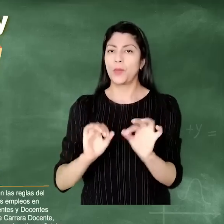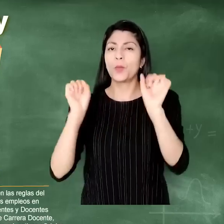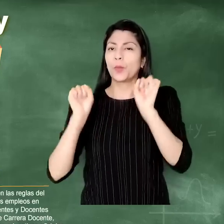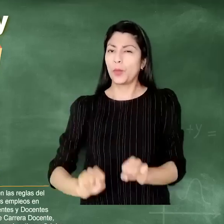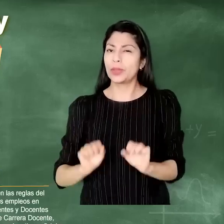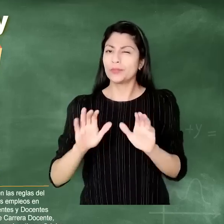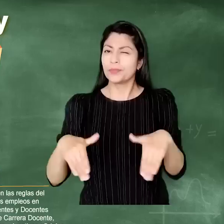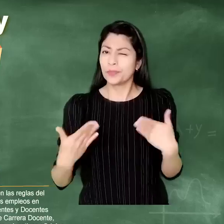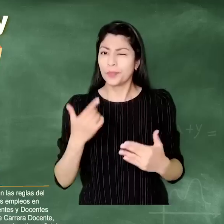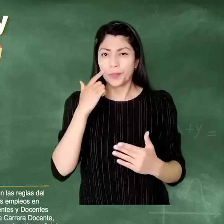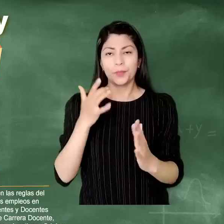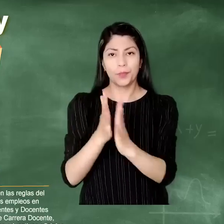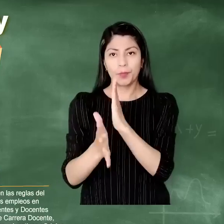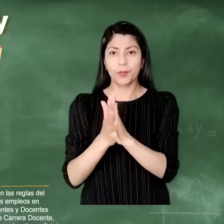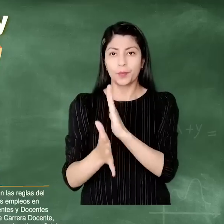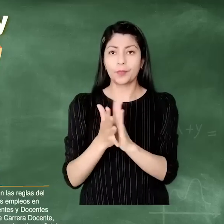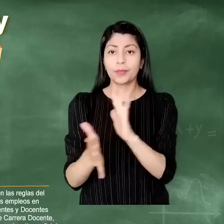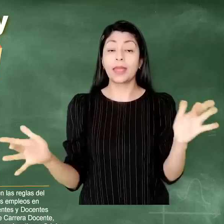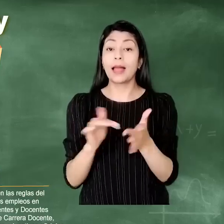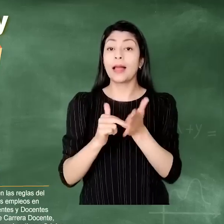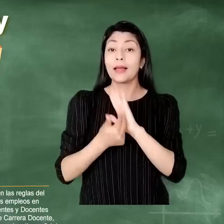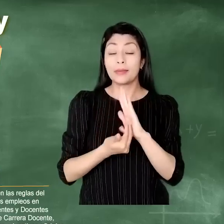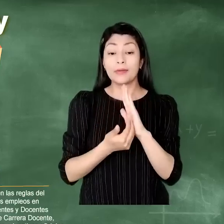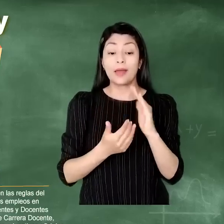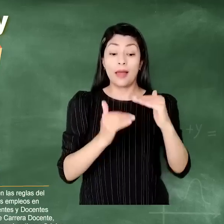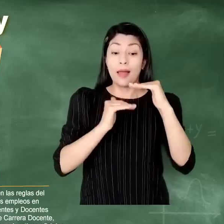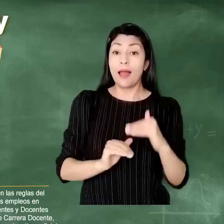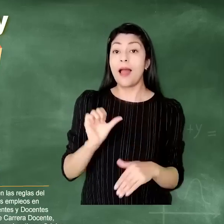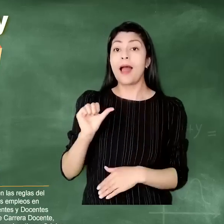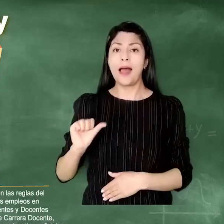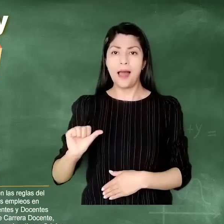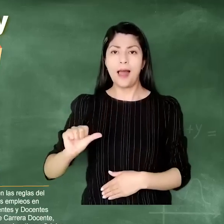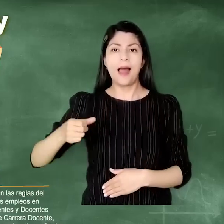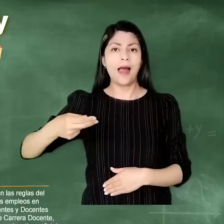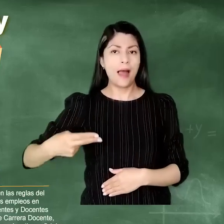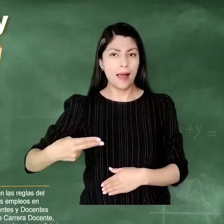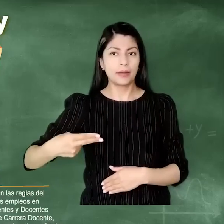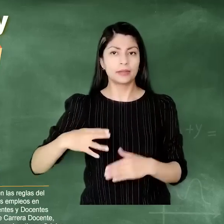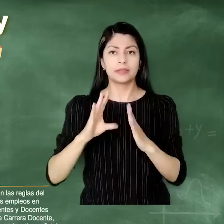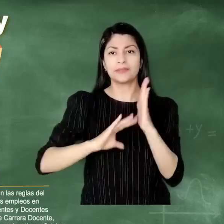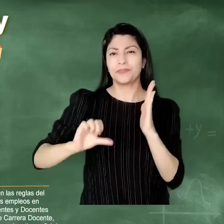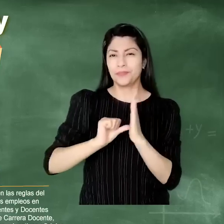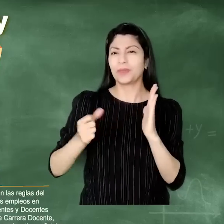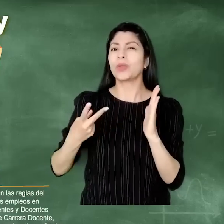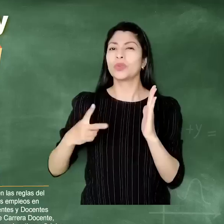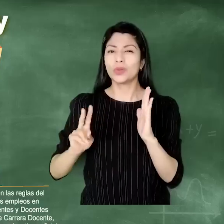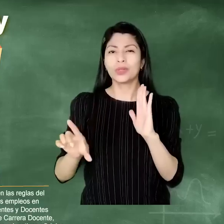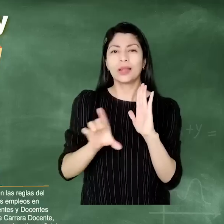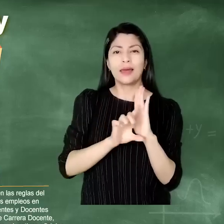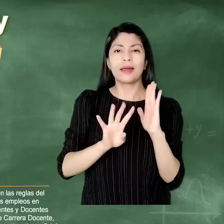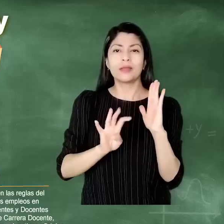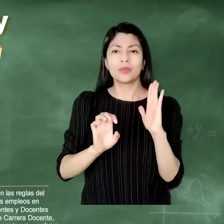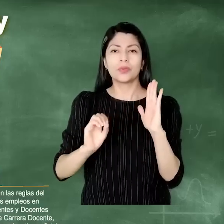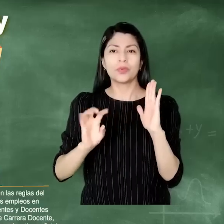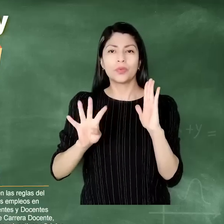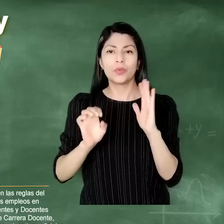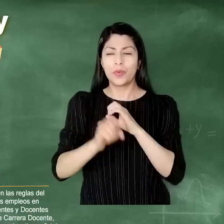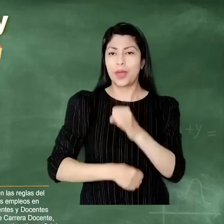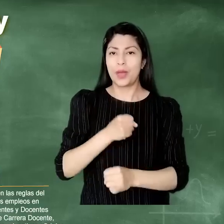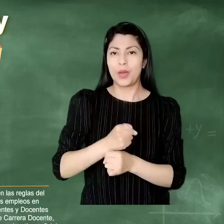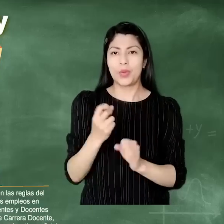proceso de selección. En virtud de los preceptos de los literales A y H, del artículo 12 de la